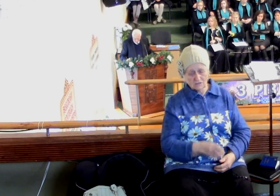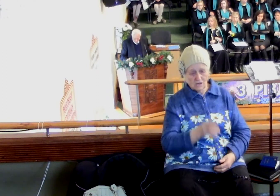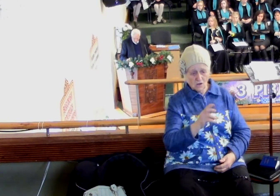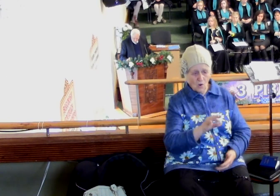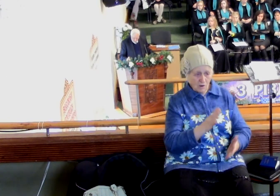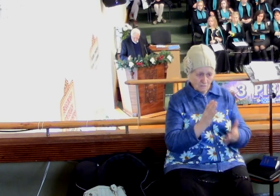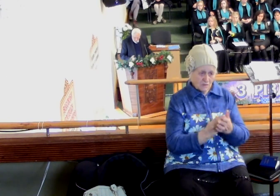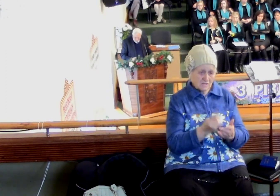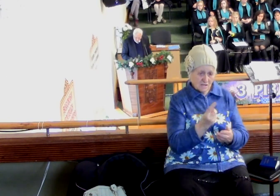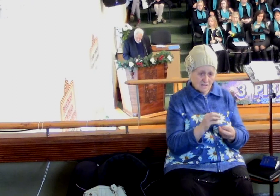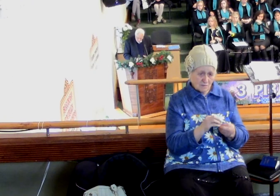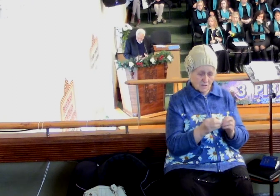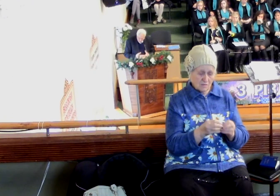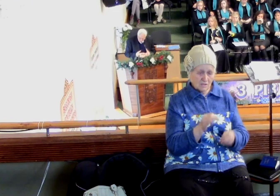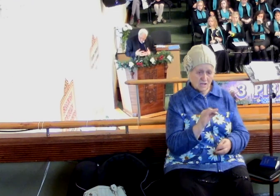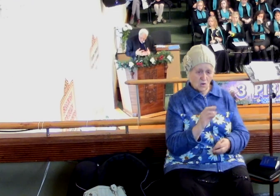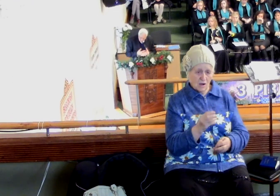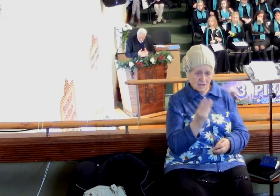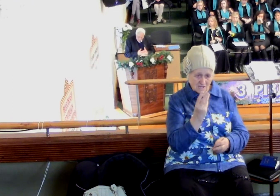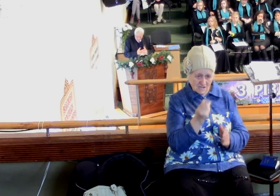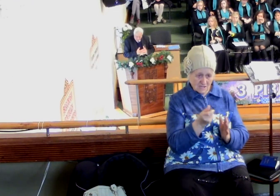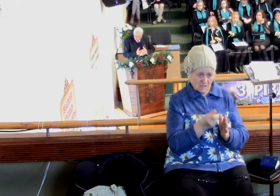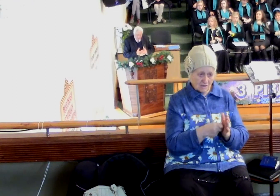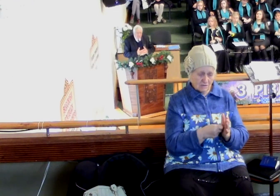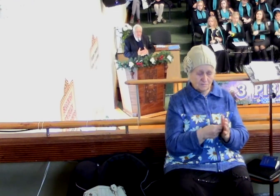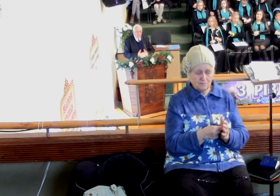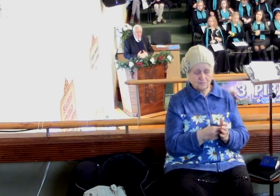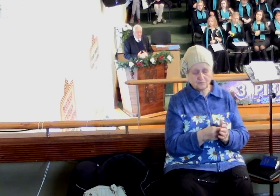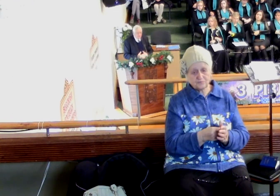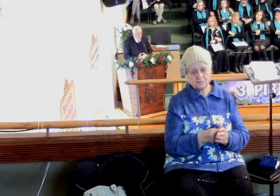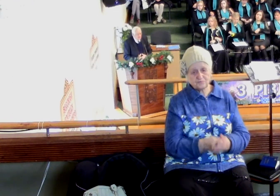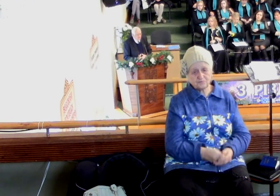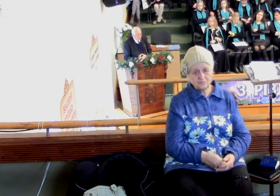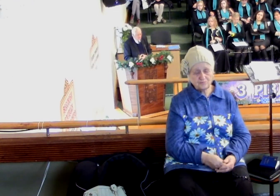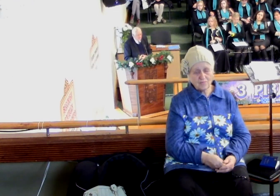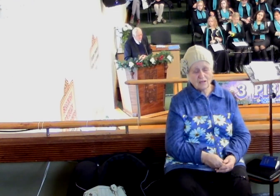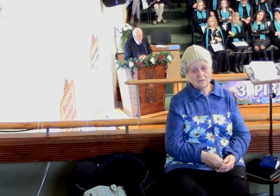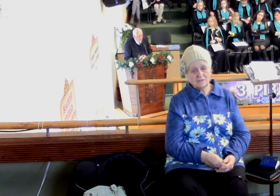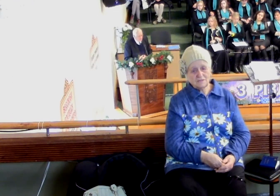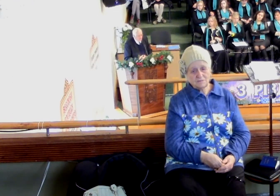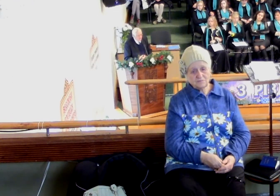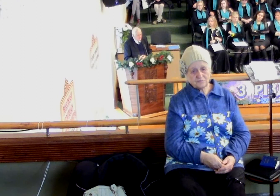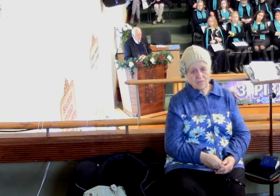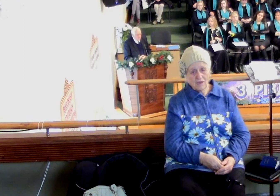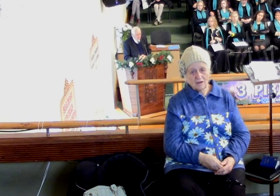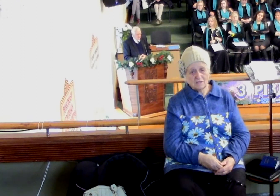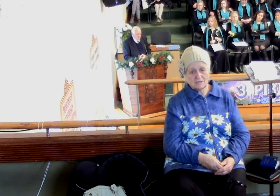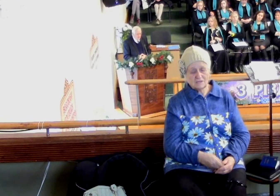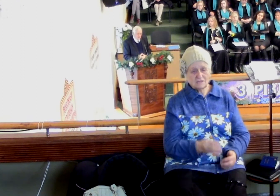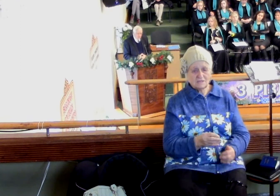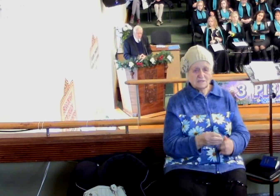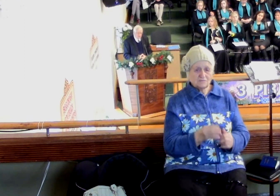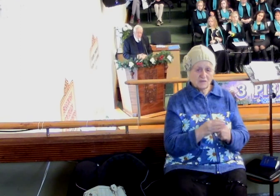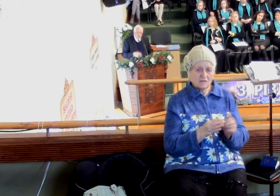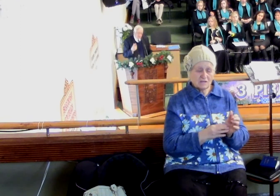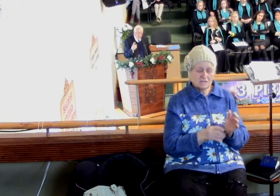одна. Иоанна 3 глава, мы читали стих 19. Вы обратили внимание? Иоанна 3 глава,